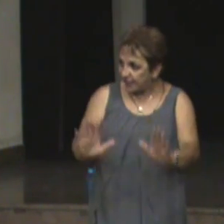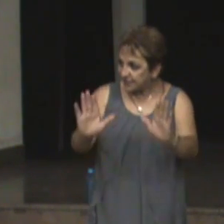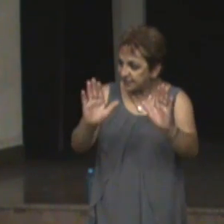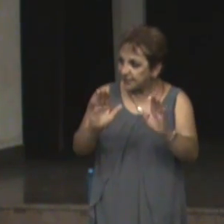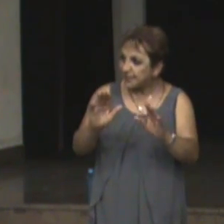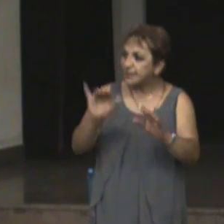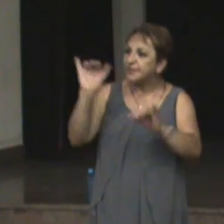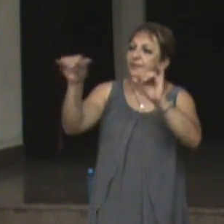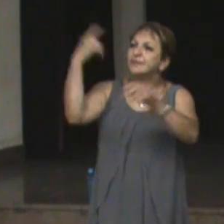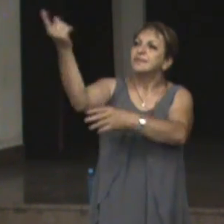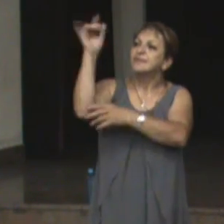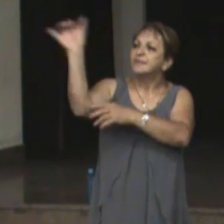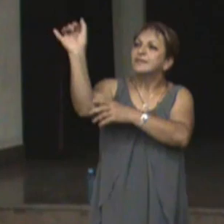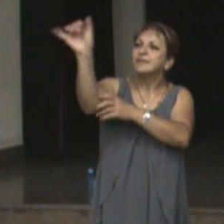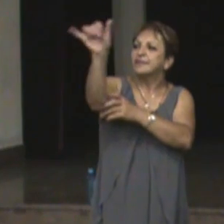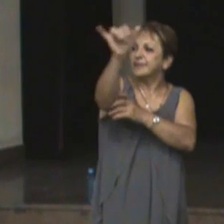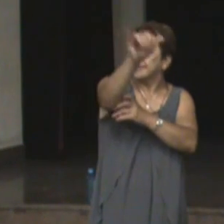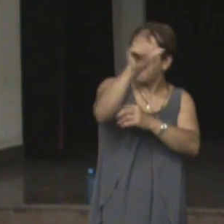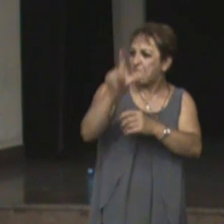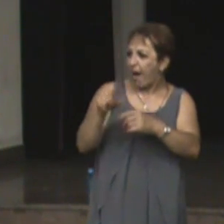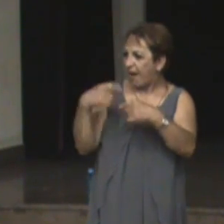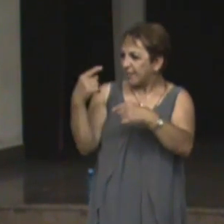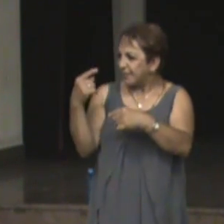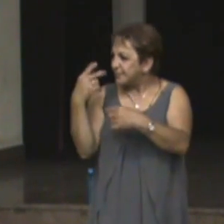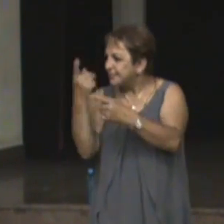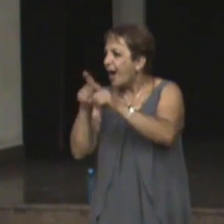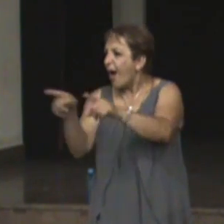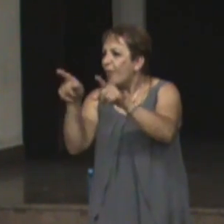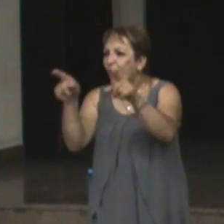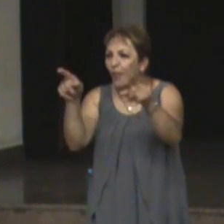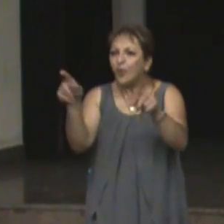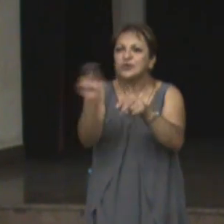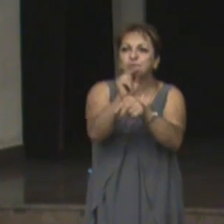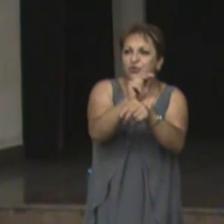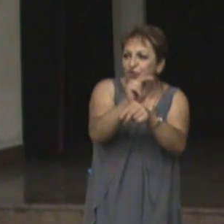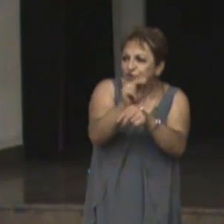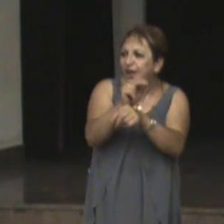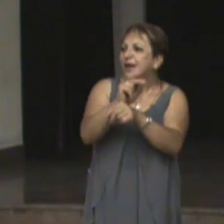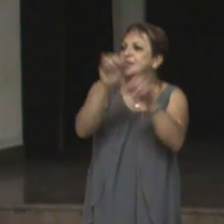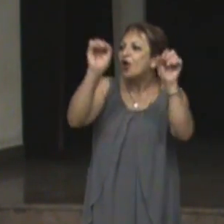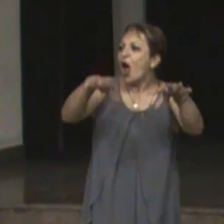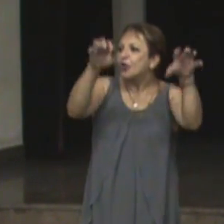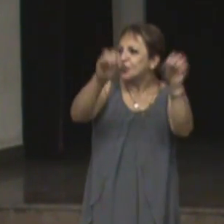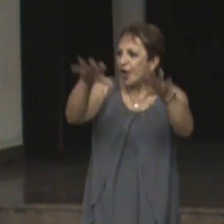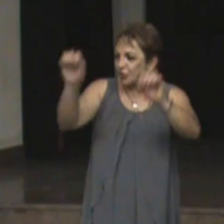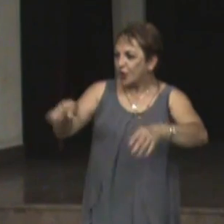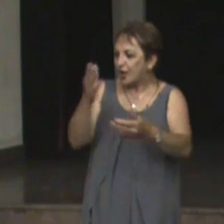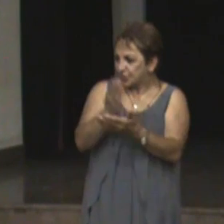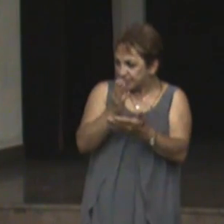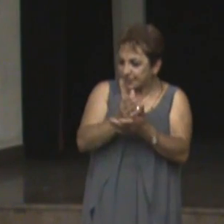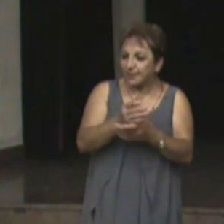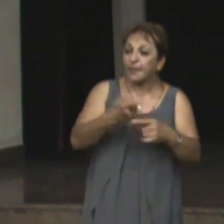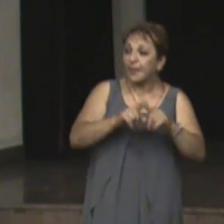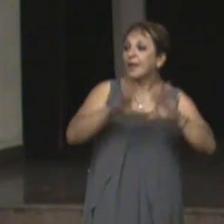շրջեց աշխարհում, մարդկանց մեջ եղավ, քարոզեց, բժշկեց, հրաշքներ գործեց, և հետո